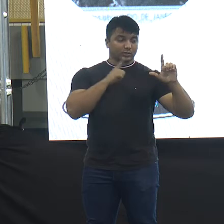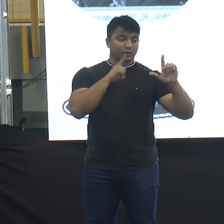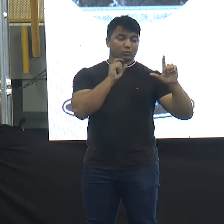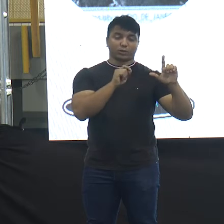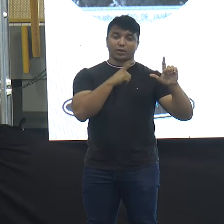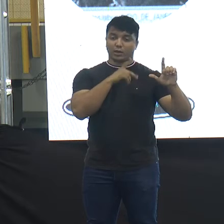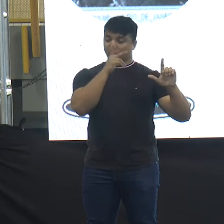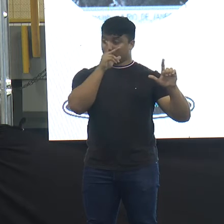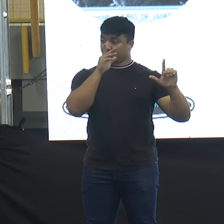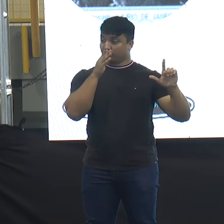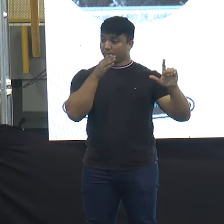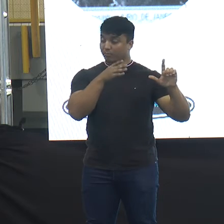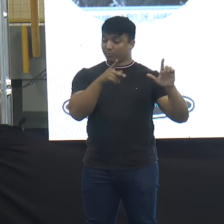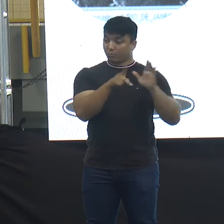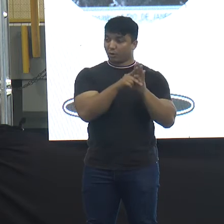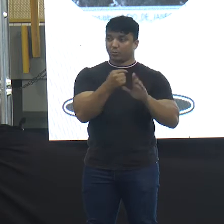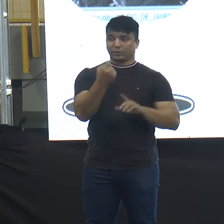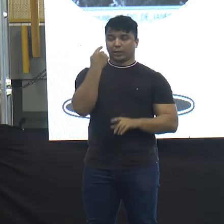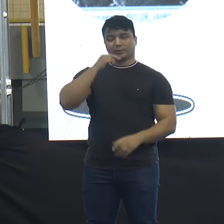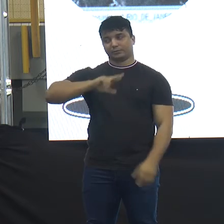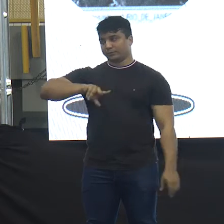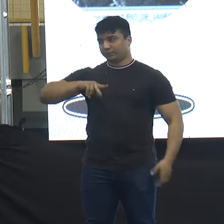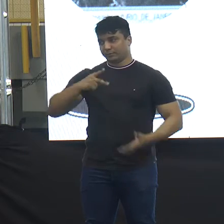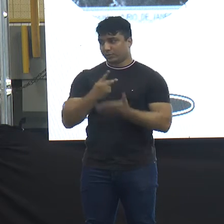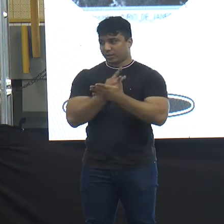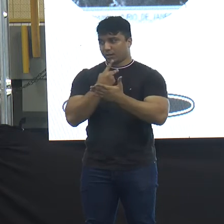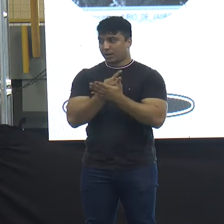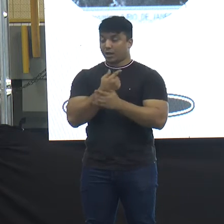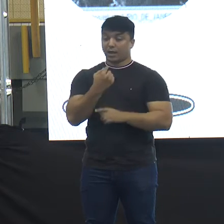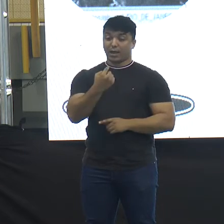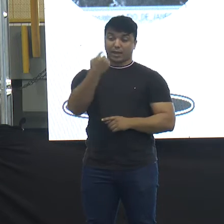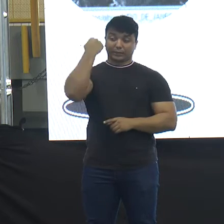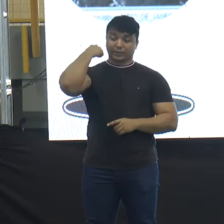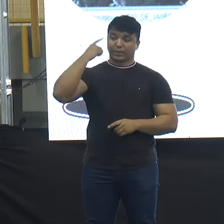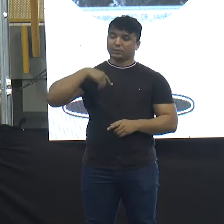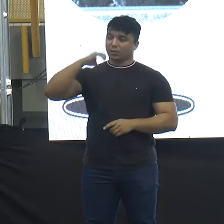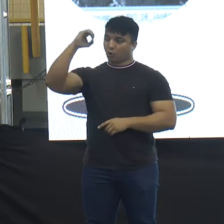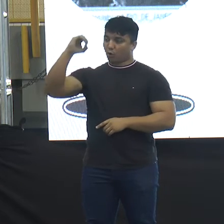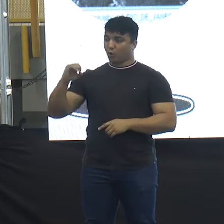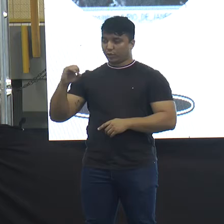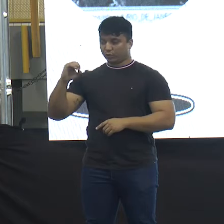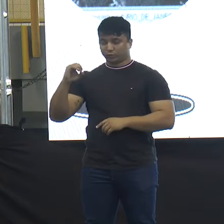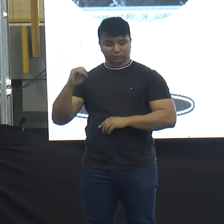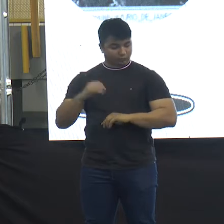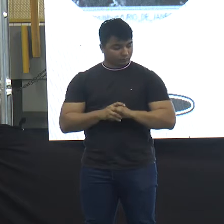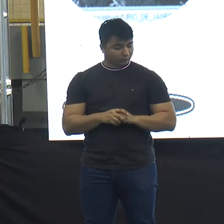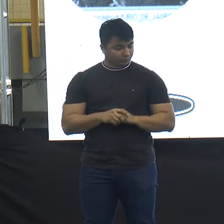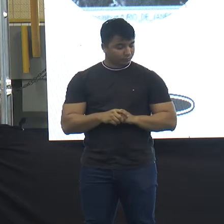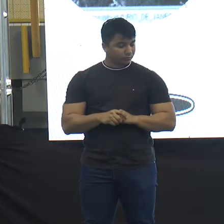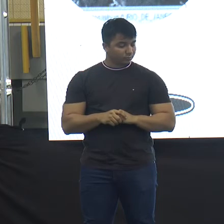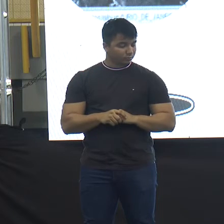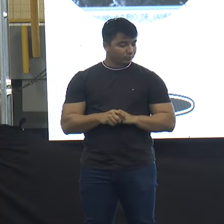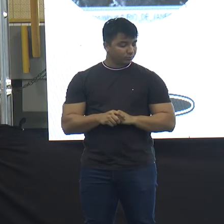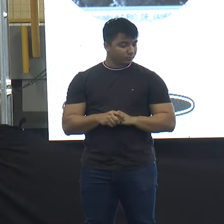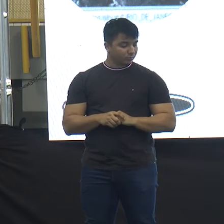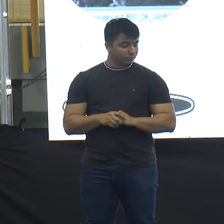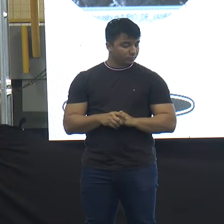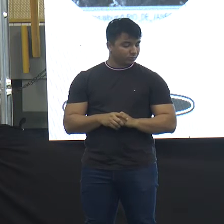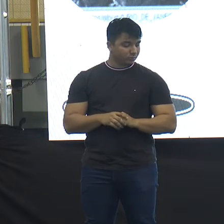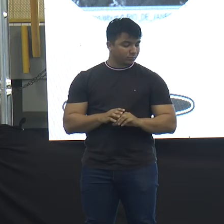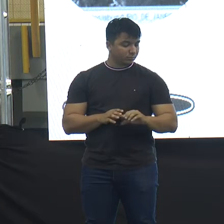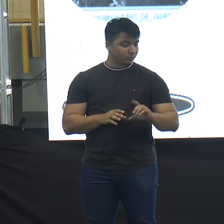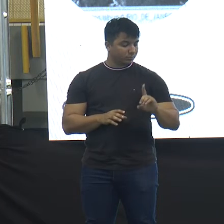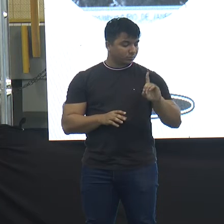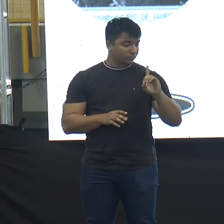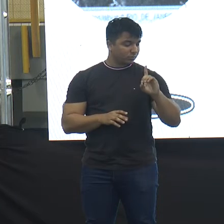na direção da parte de trás. Já está errado, né? Atrás está o poente. Atrás está o oeste. A letra